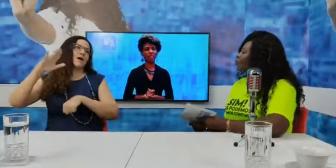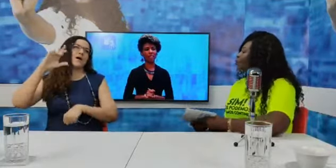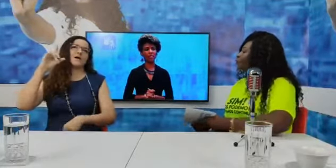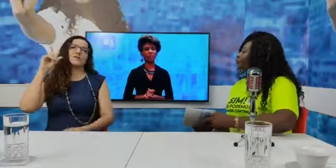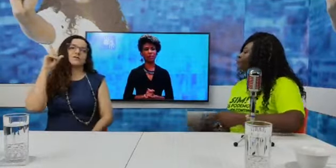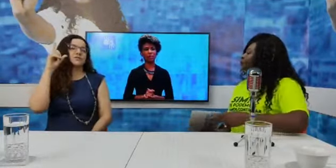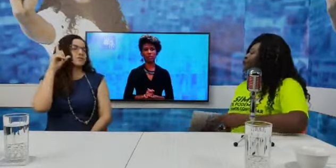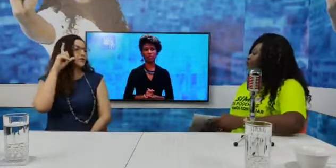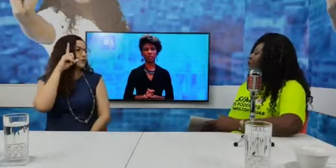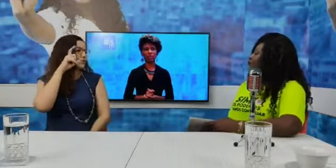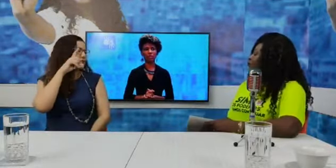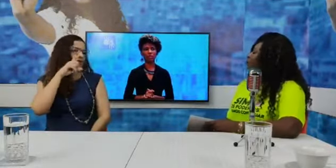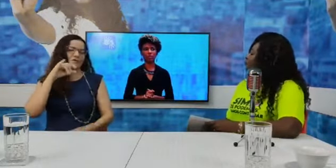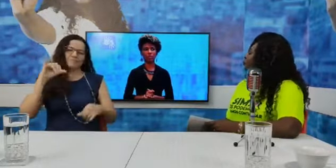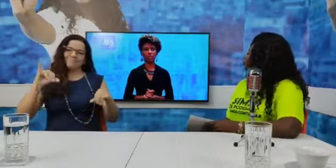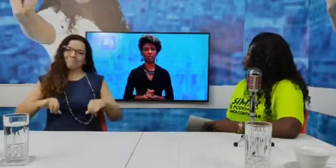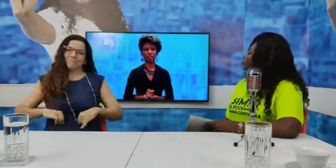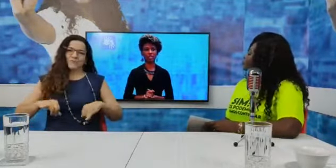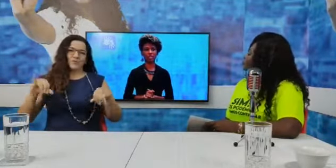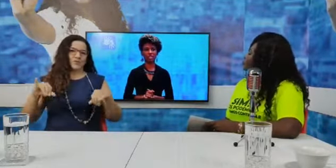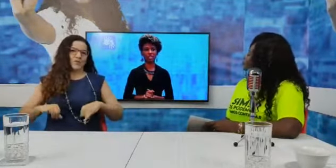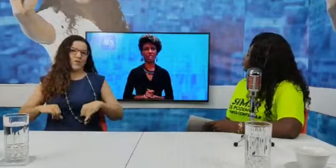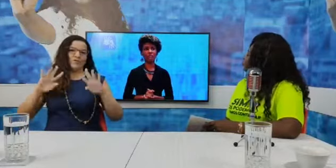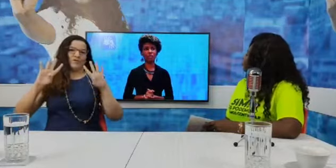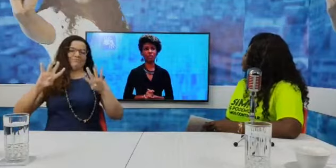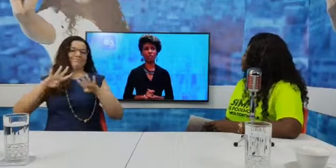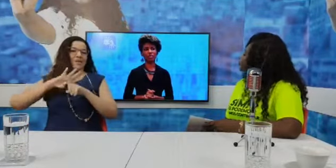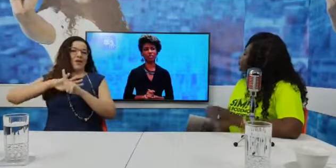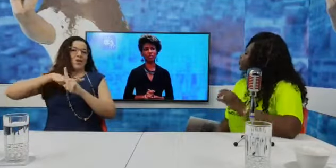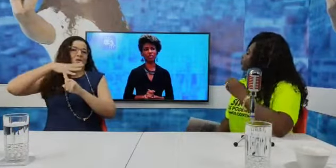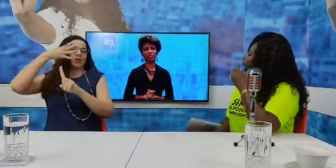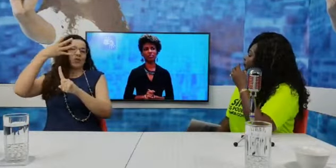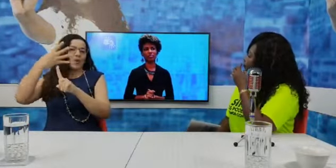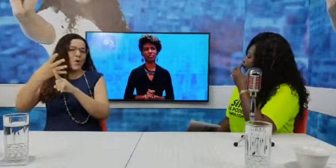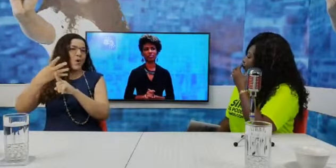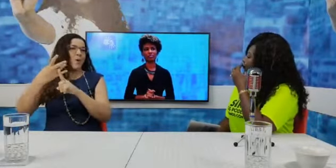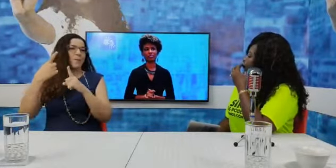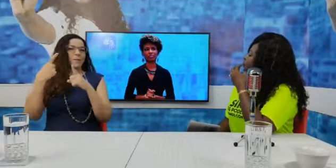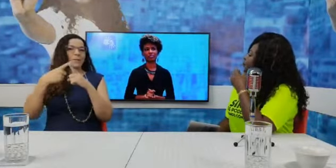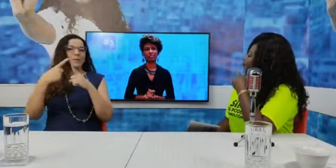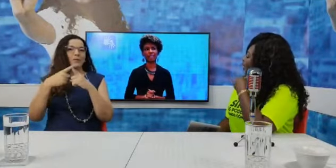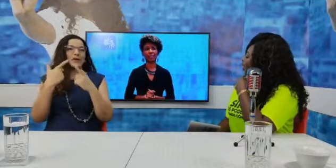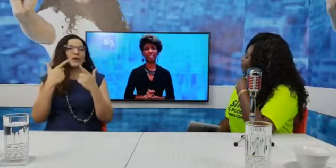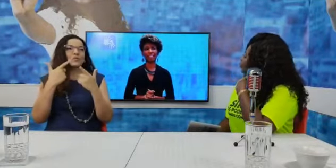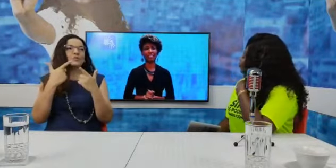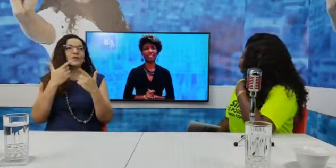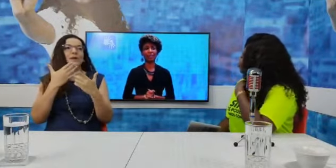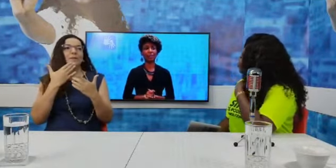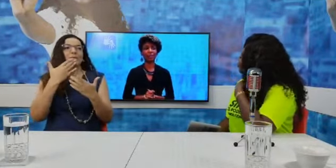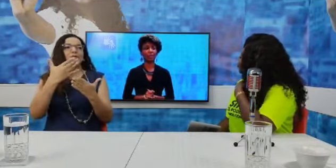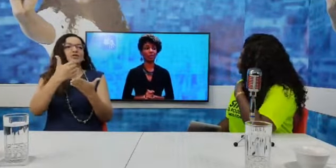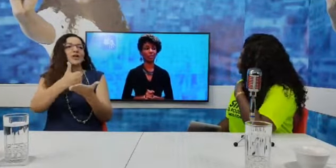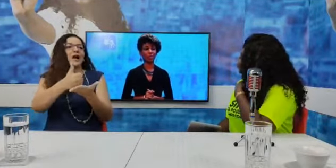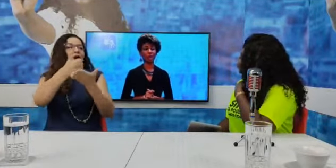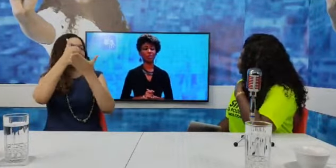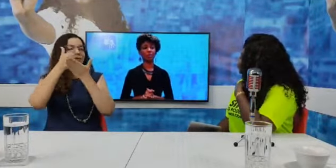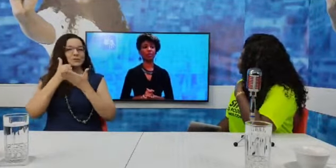Agora, nesse Então, período mesmo, desculpe, do Covid, é muito difícil. Parece que